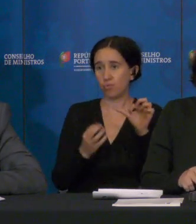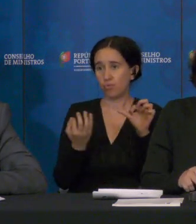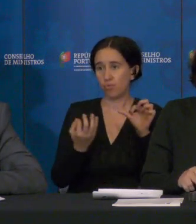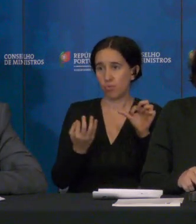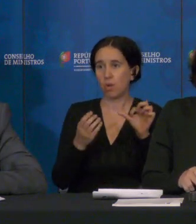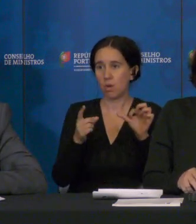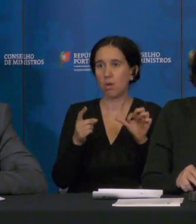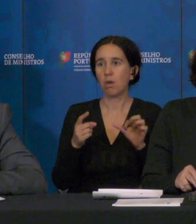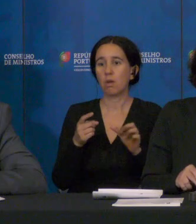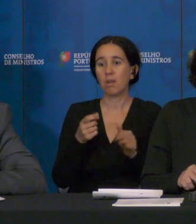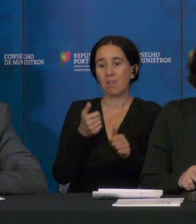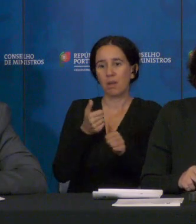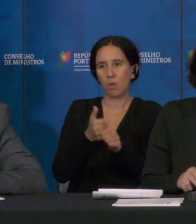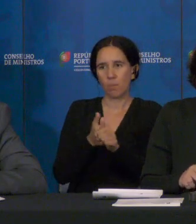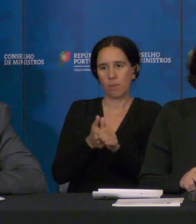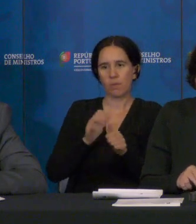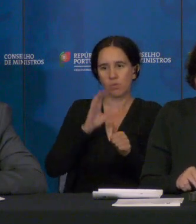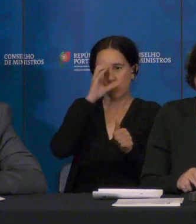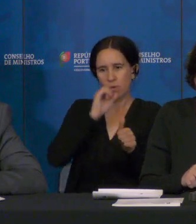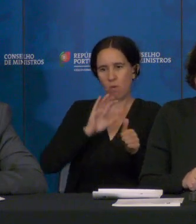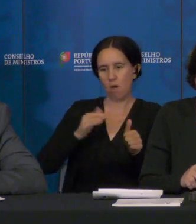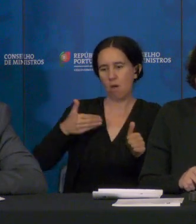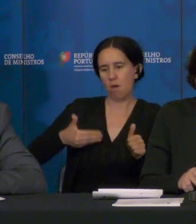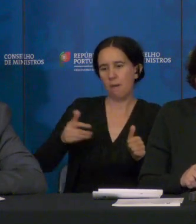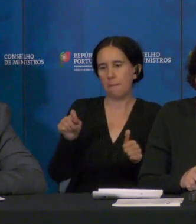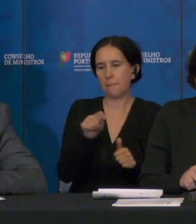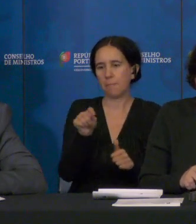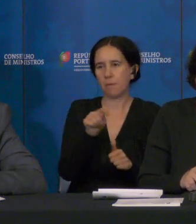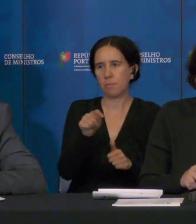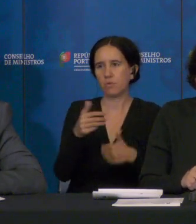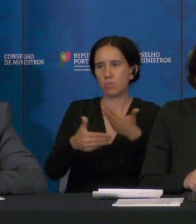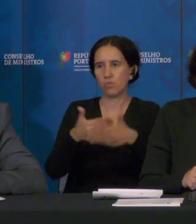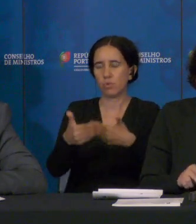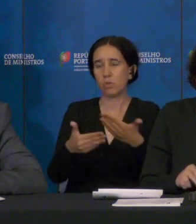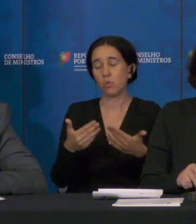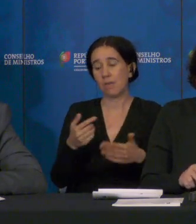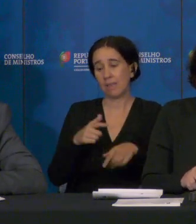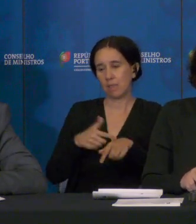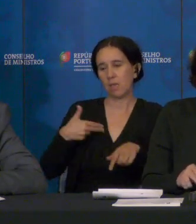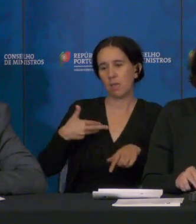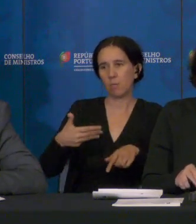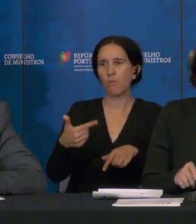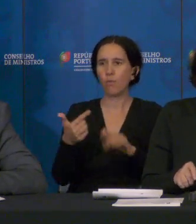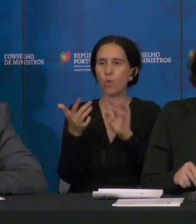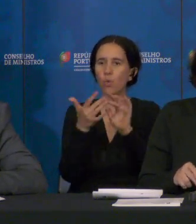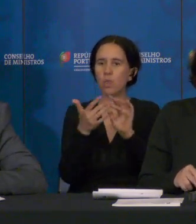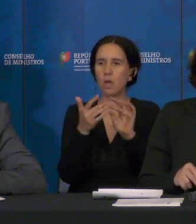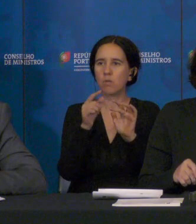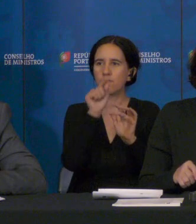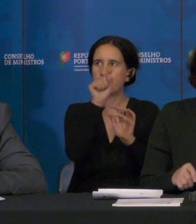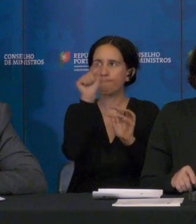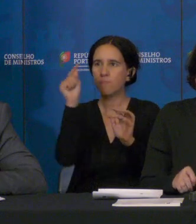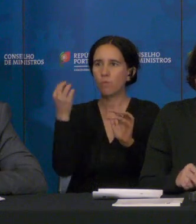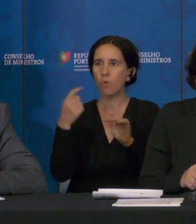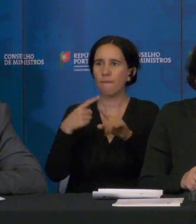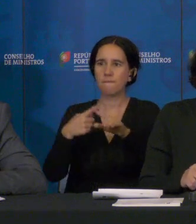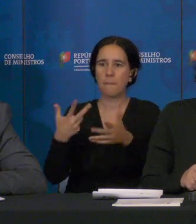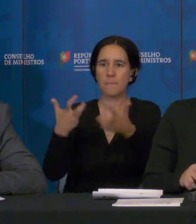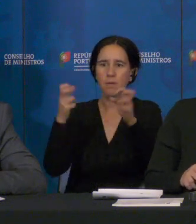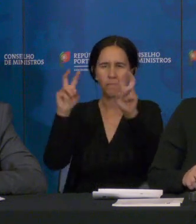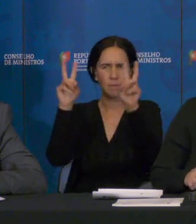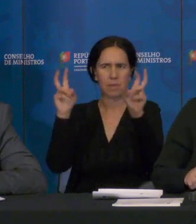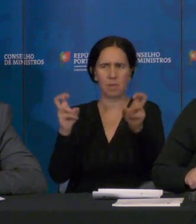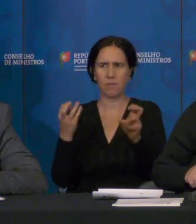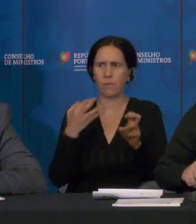Governo anda a acompanhar este processo há vários meses e durante todo este tempo esteve a contactar todos os potenciais interessados nesta